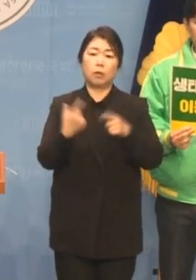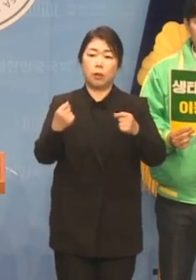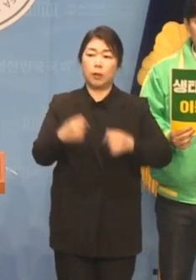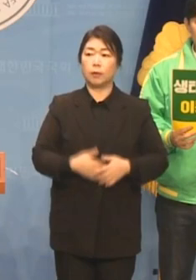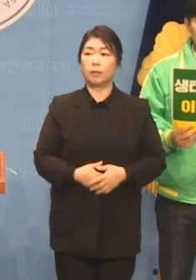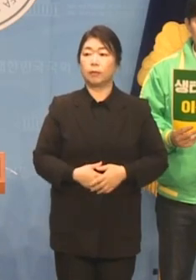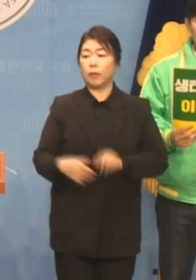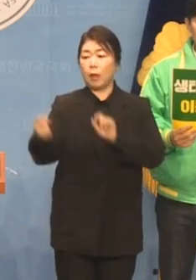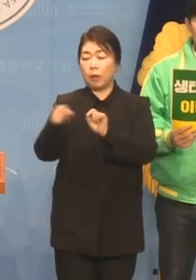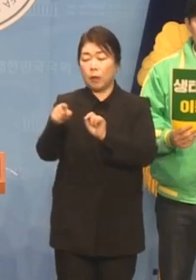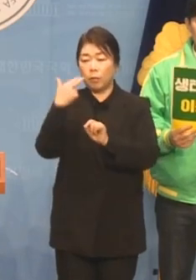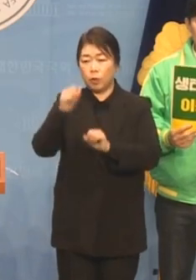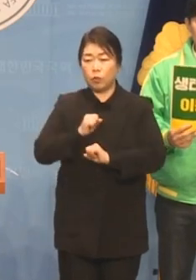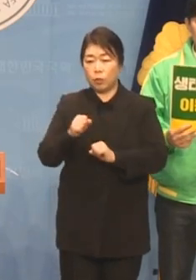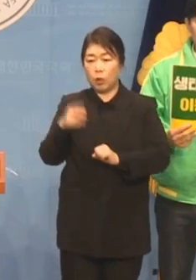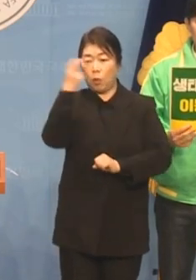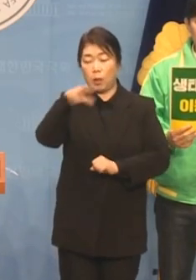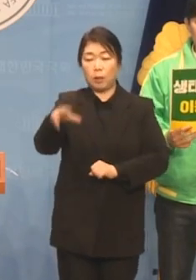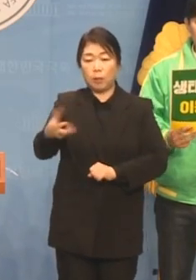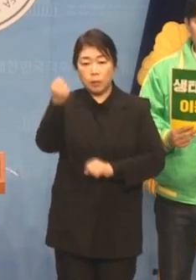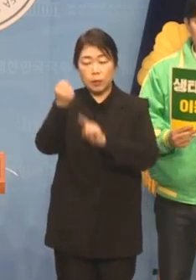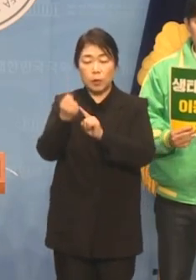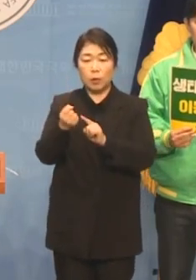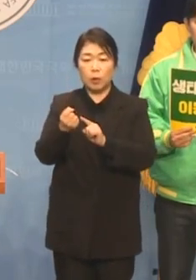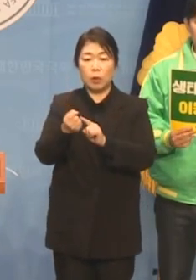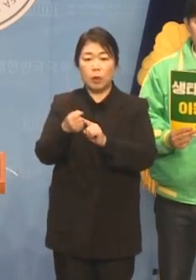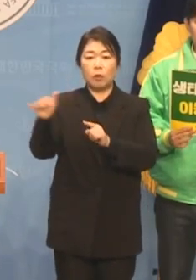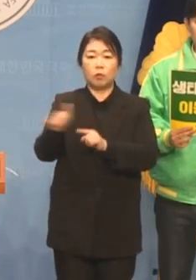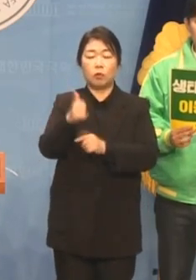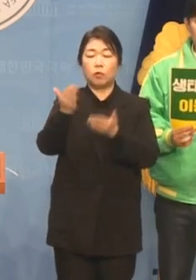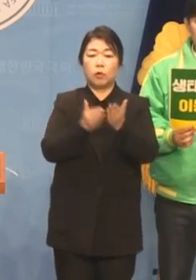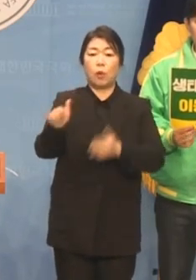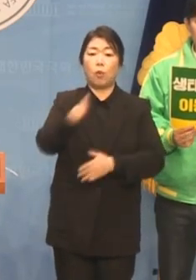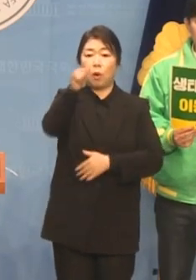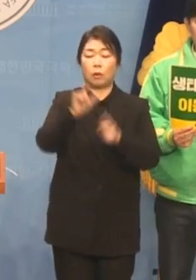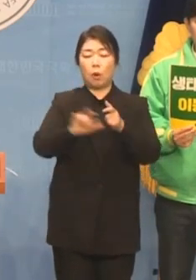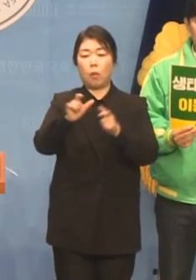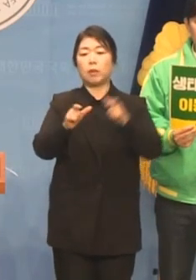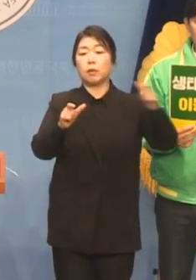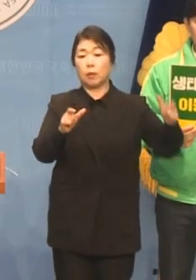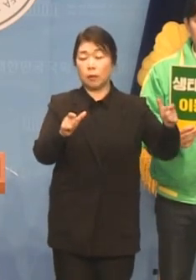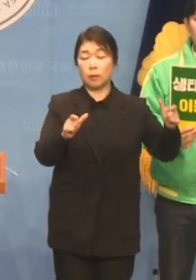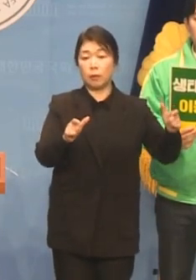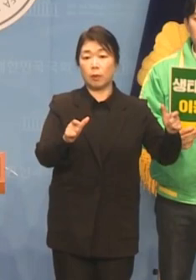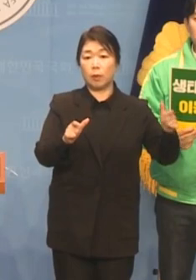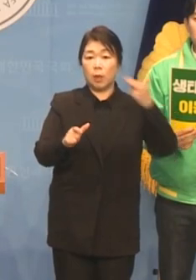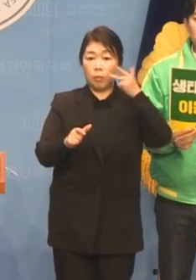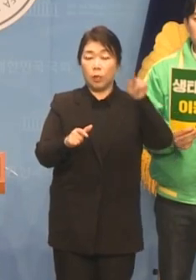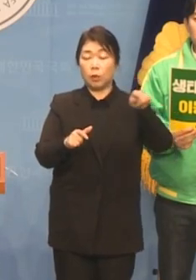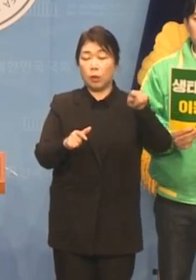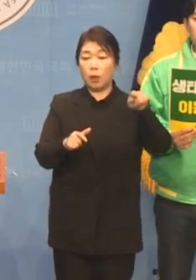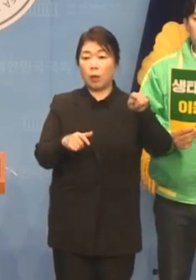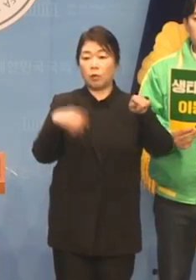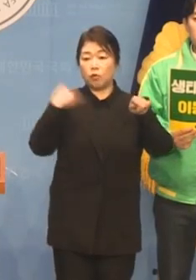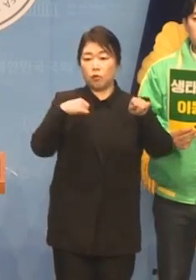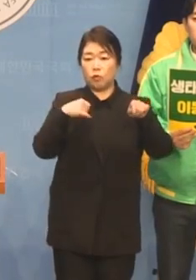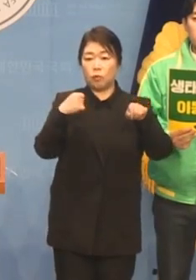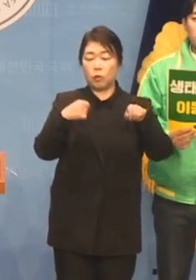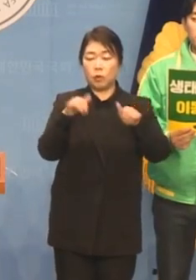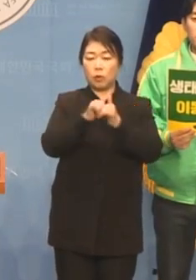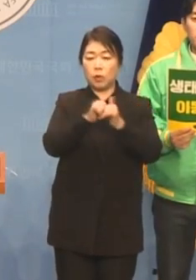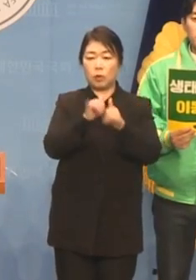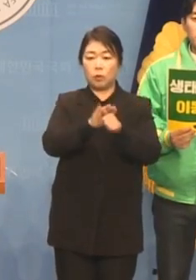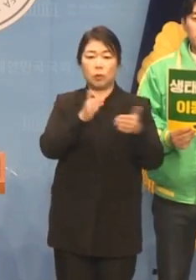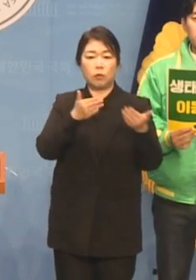바로 인접한 미군 관할의 군산 공항의 확장 편이며 미군의 대중국 전초 기지가 될 것이라는 우려 또한